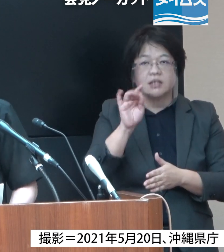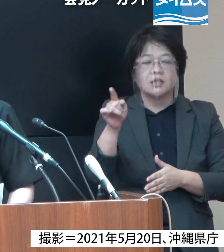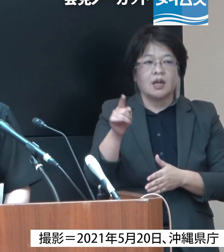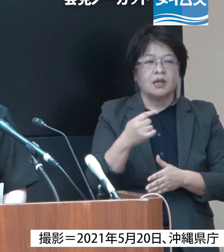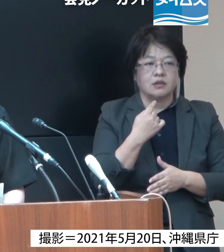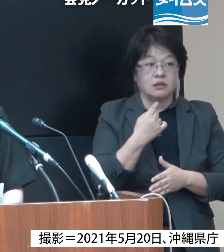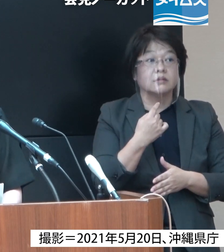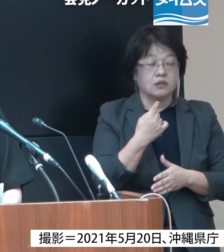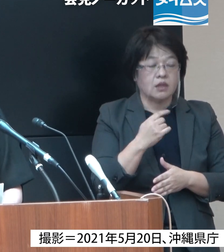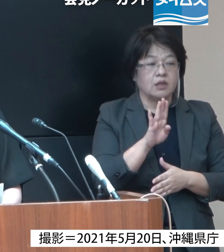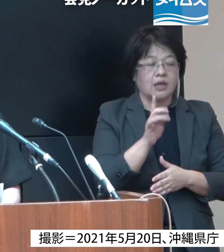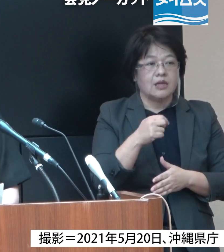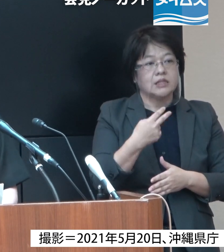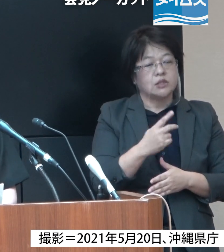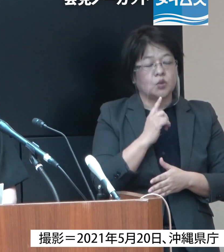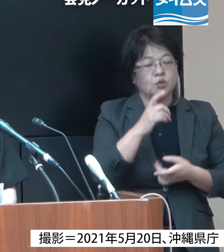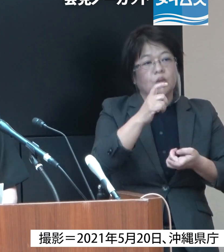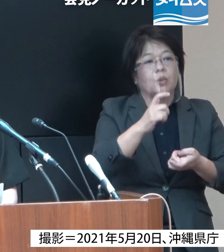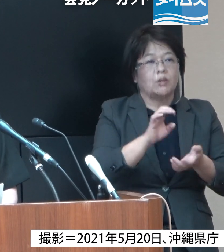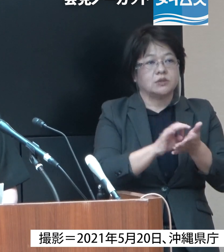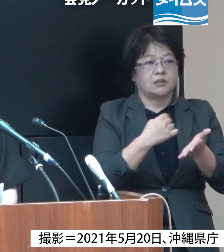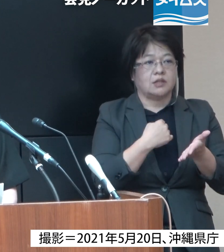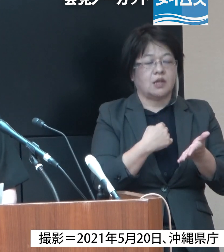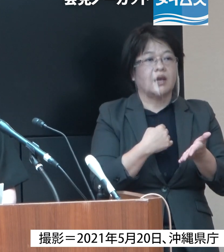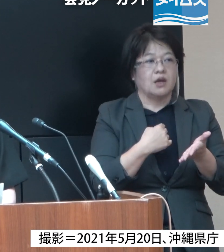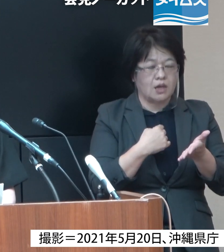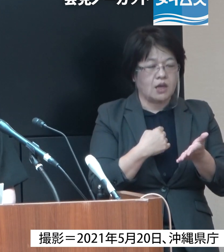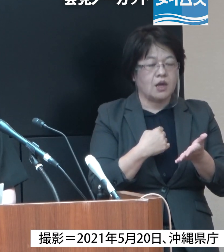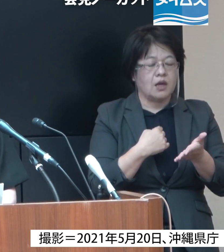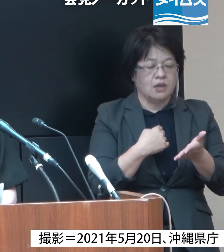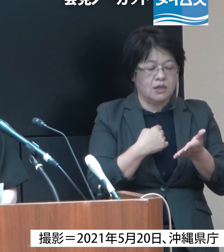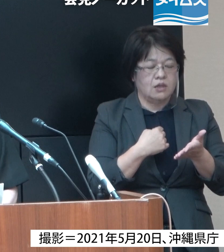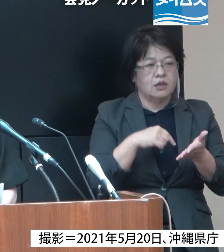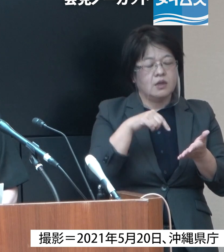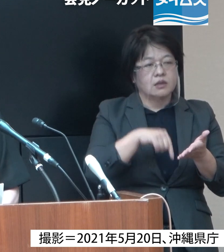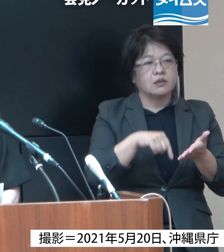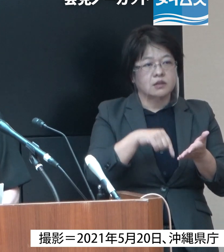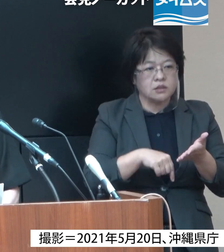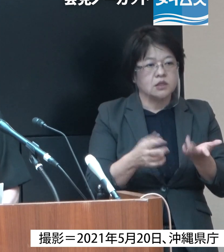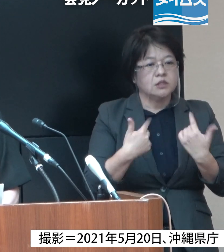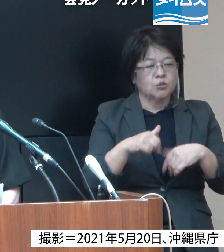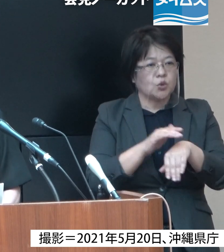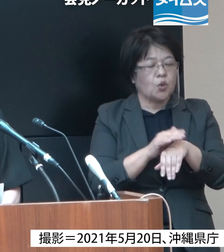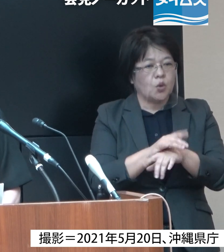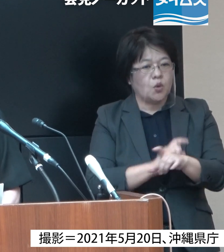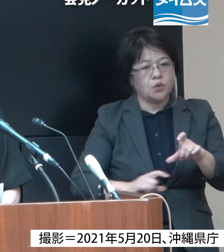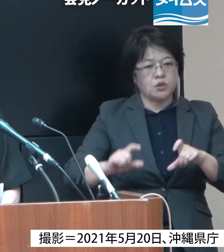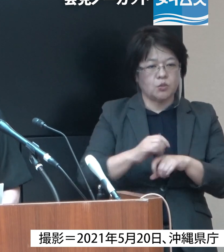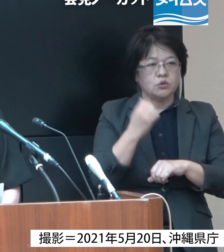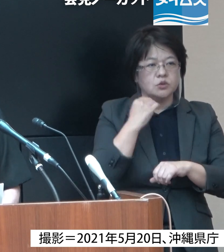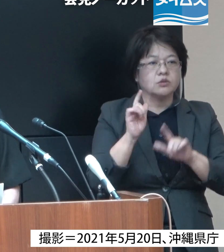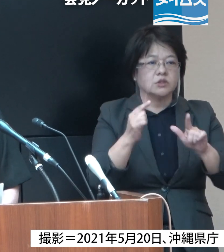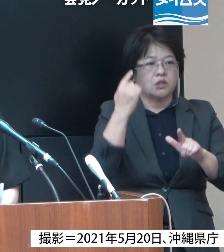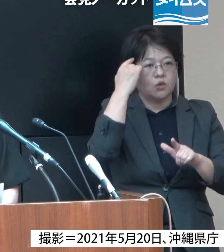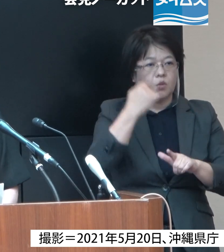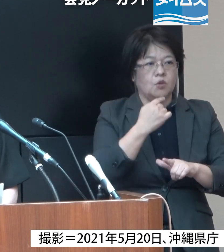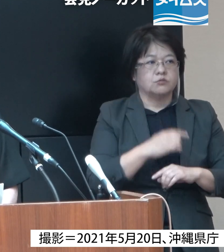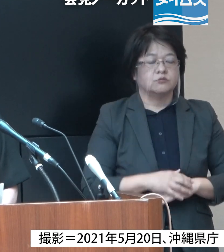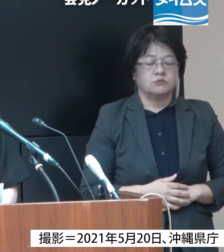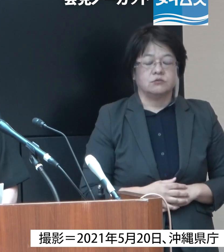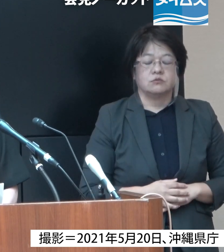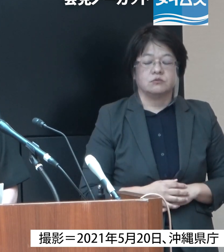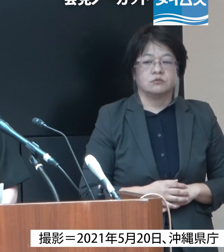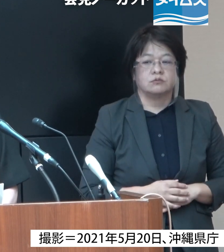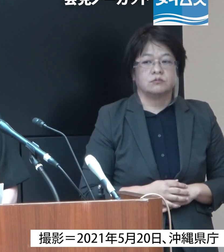よね。だから従来にも増して強く呼びかけをさせていただいたということはありましたが、まあ